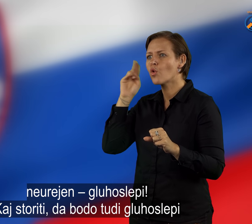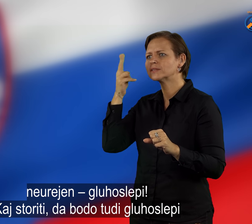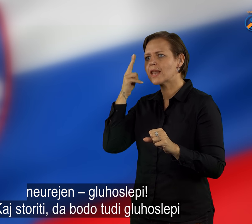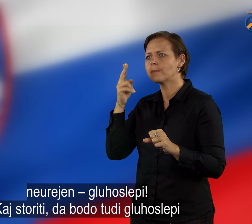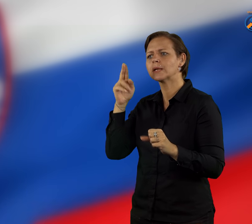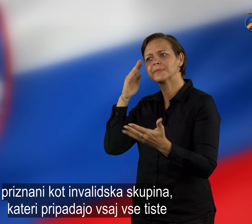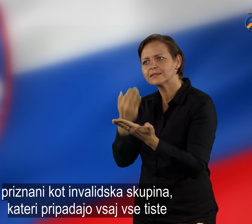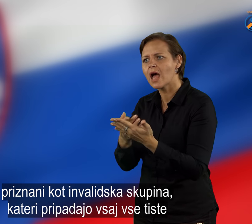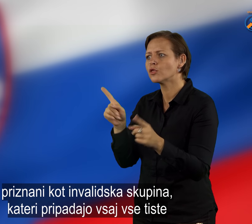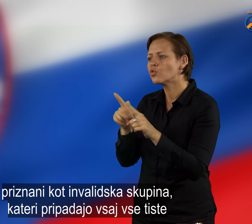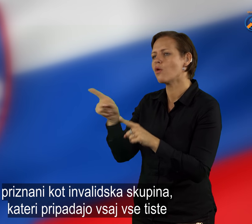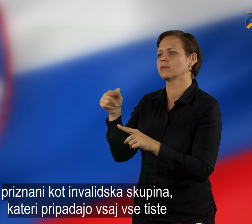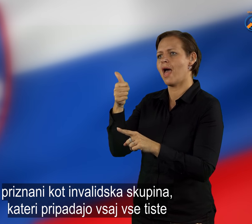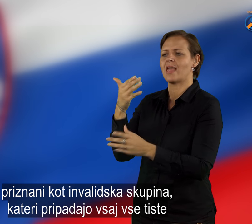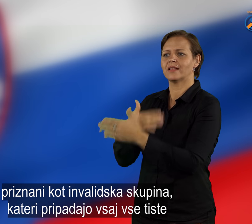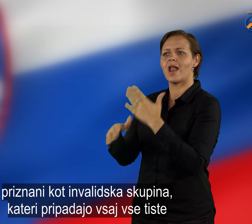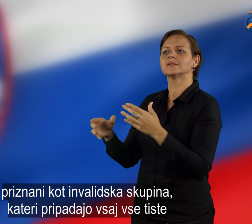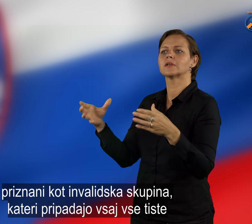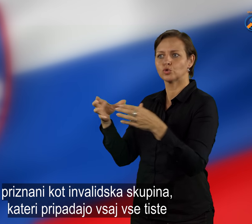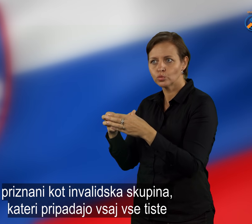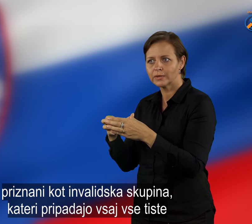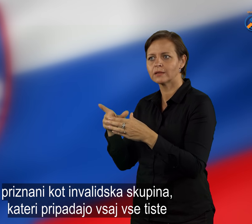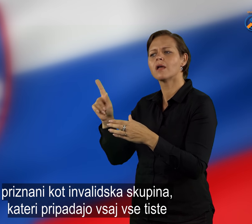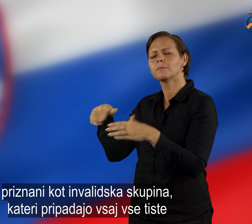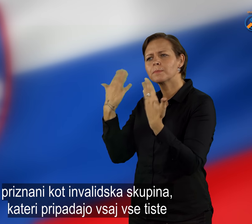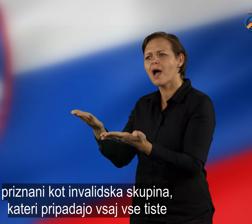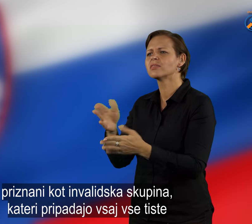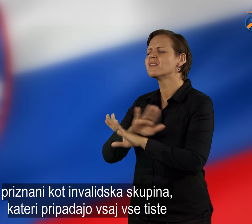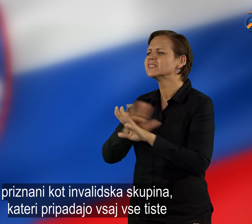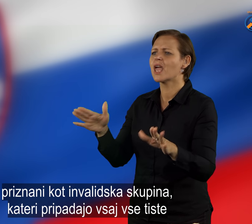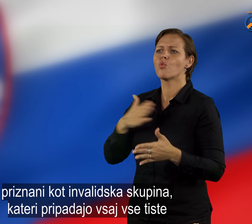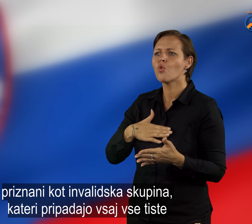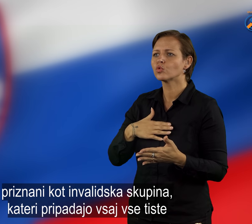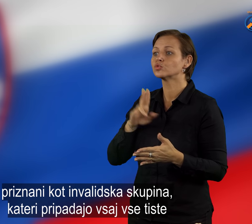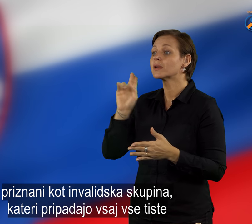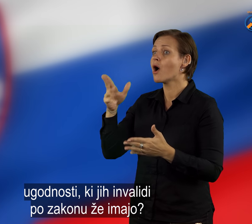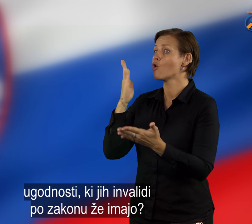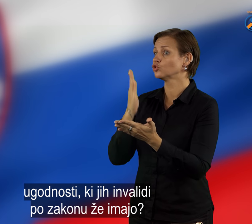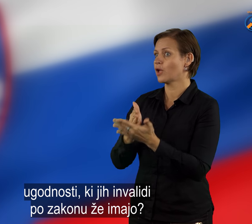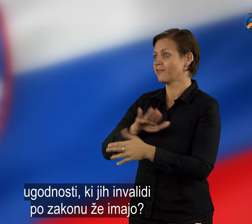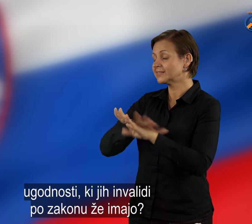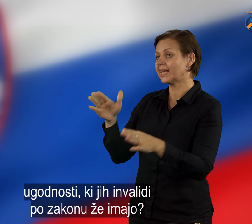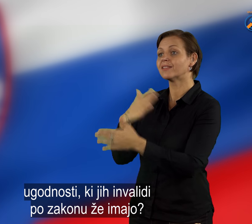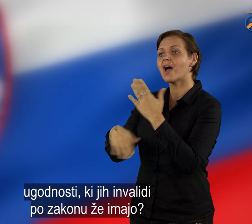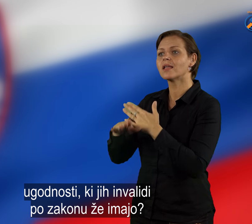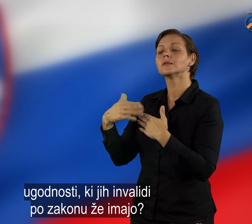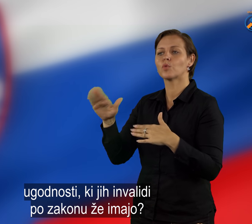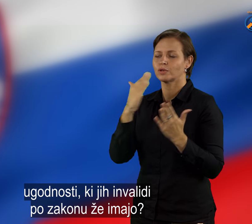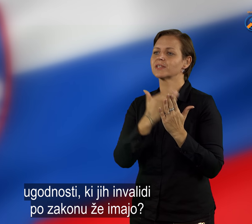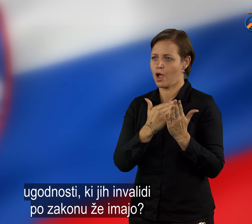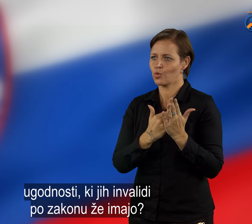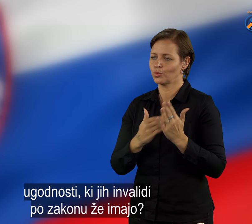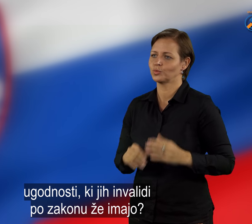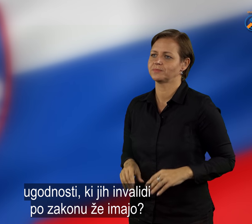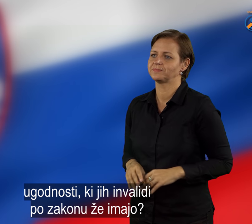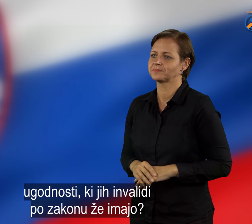bodo tudi gluhoslepi priznani kot invalidska skupina, kateri pripadajo vsaj vse tiste ugodnosti, ki jih invalidi